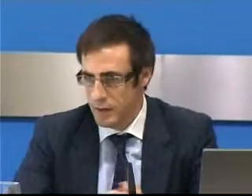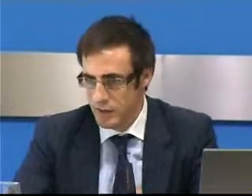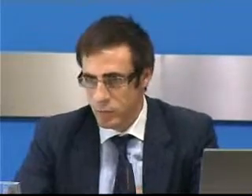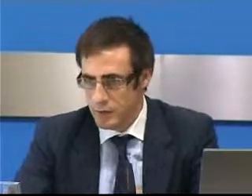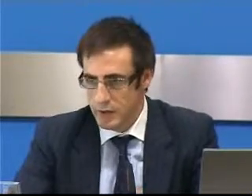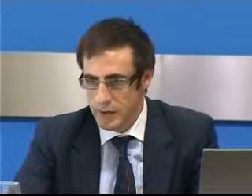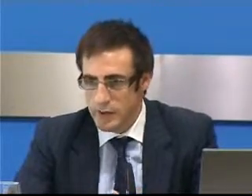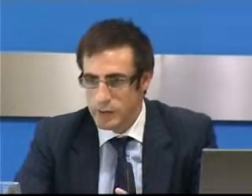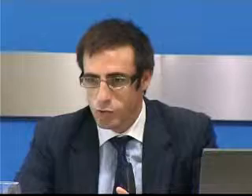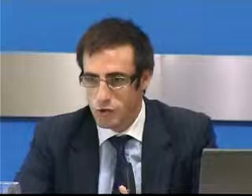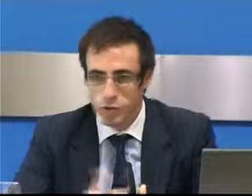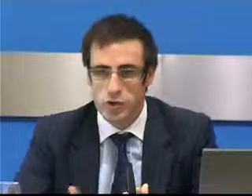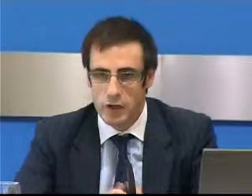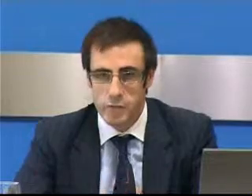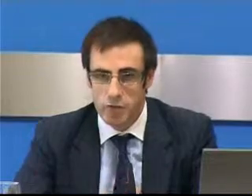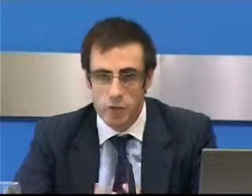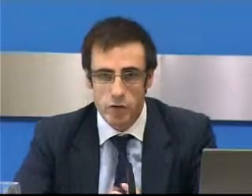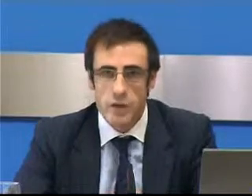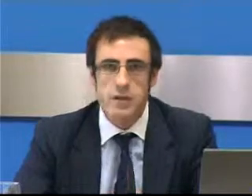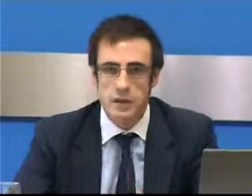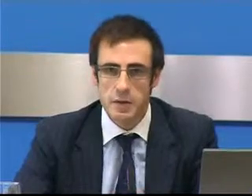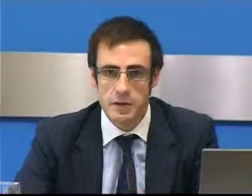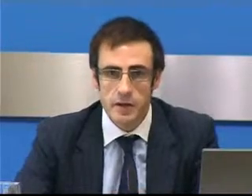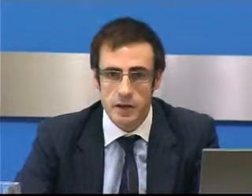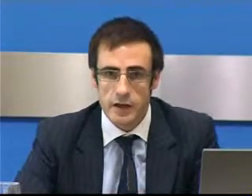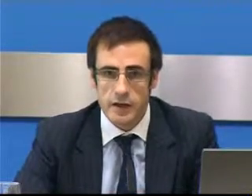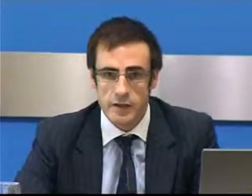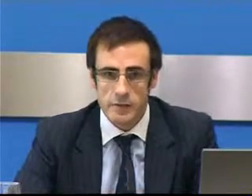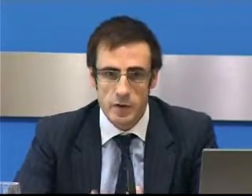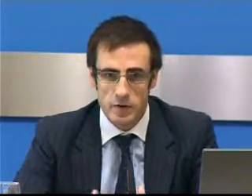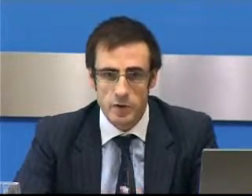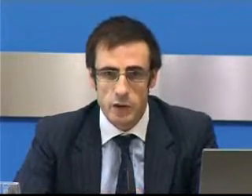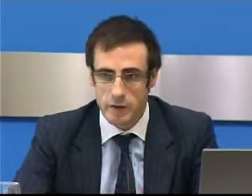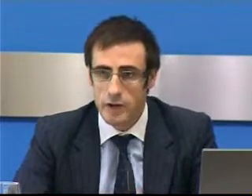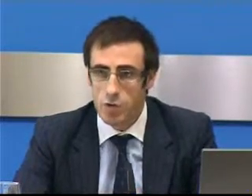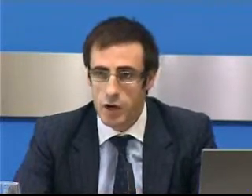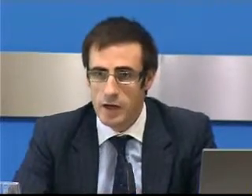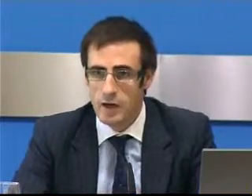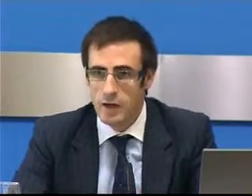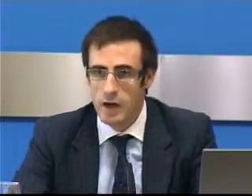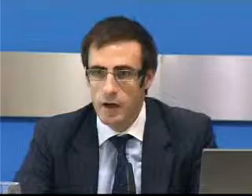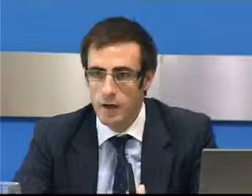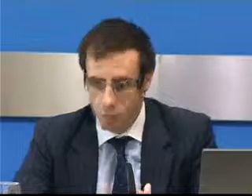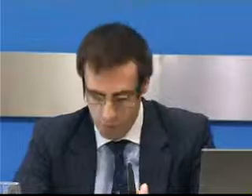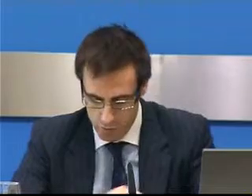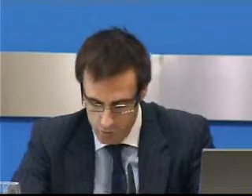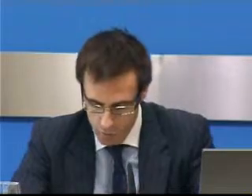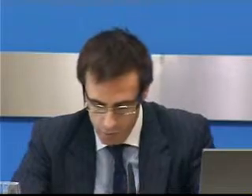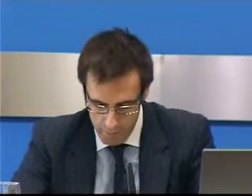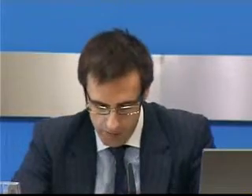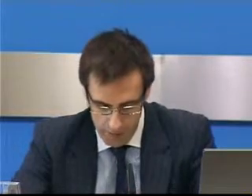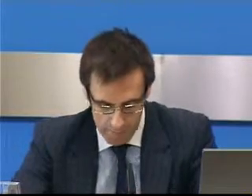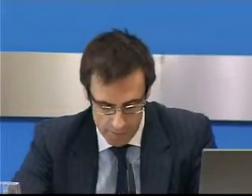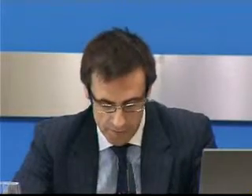independientemente pues de muchas cuestiones, pero sobre todo independientemente de que estas personas puedan tener alguna